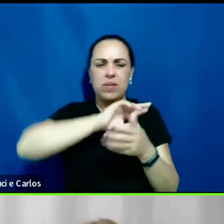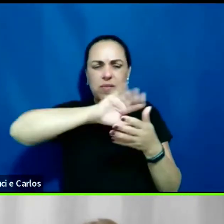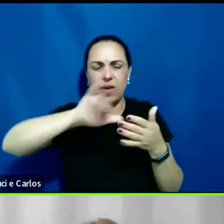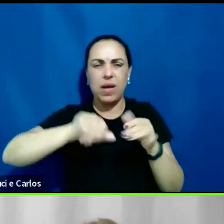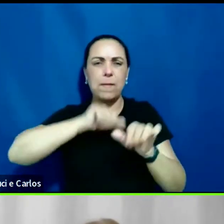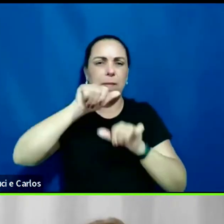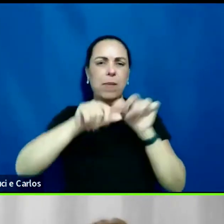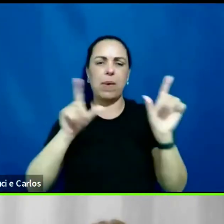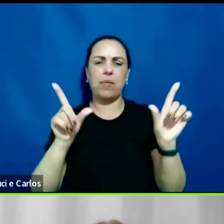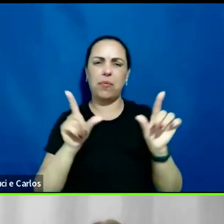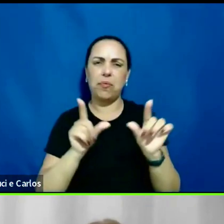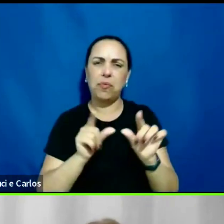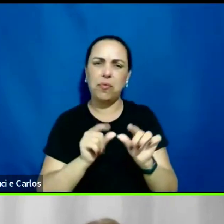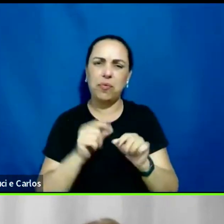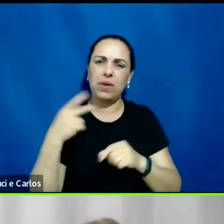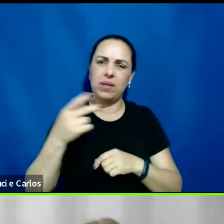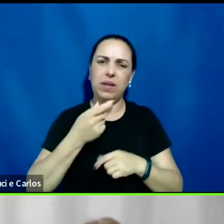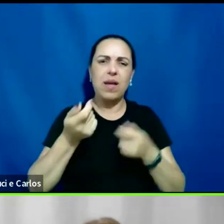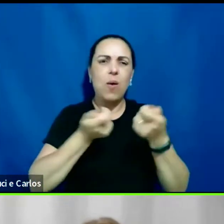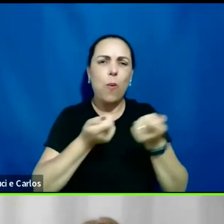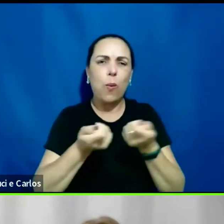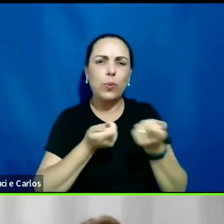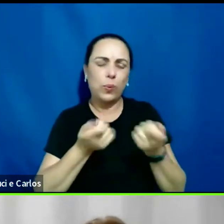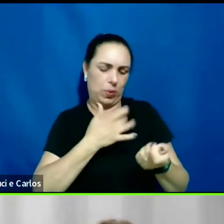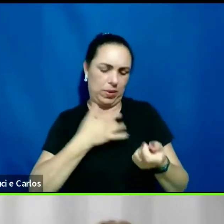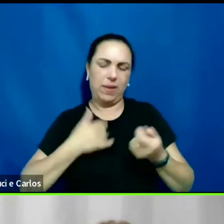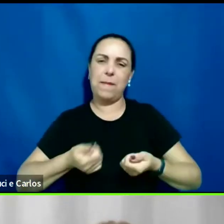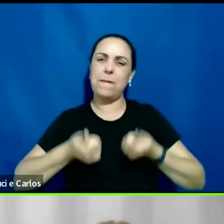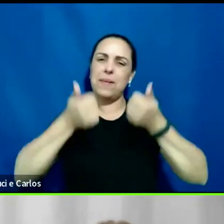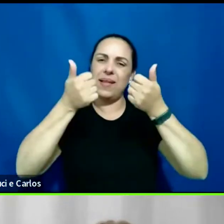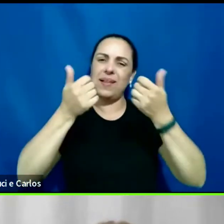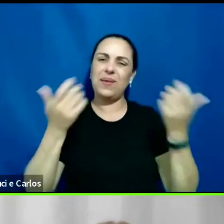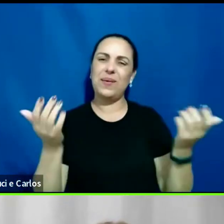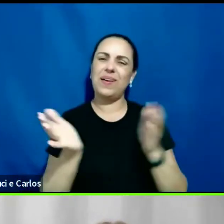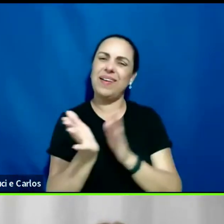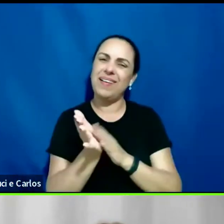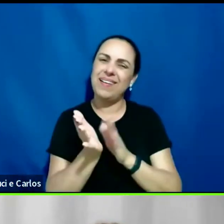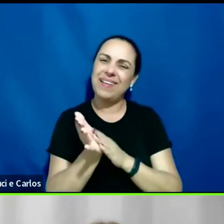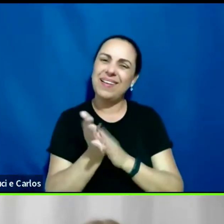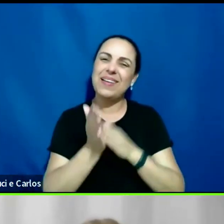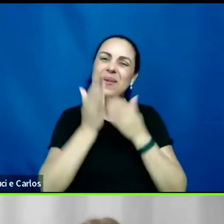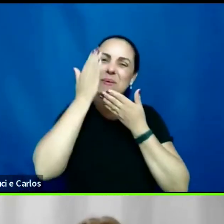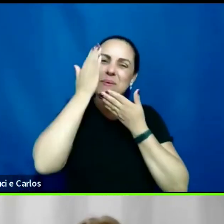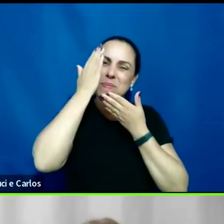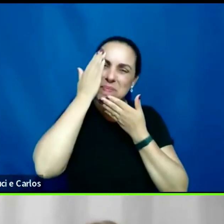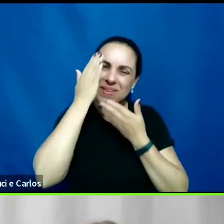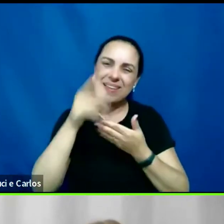sua saúde. Parabéns, viu, Gislaine? Muito obrigada aí pela sua